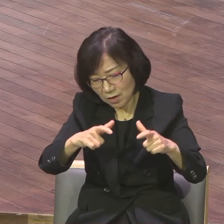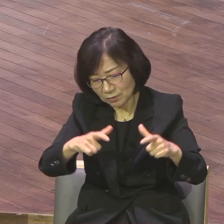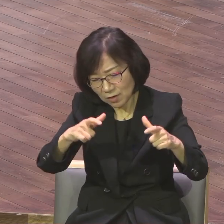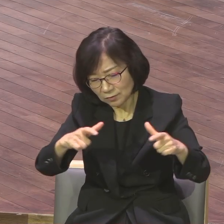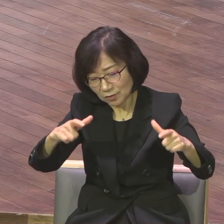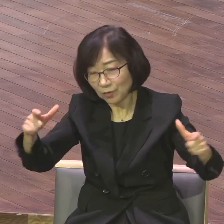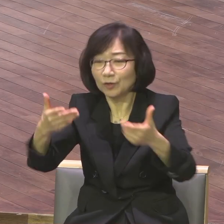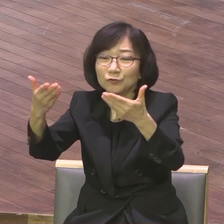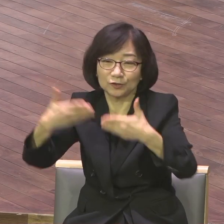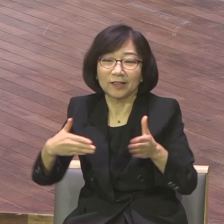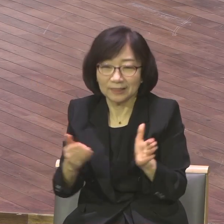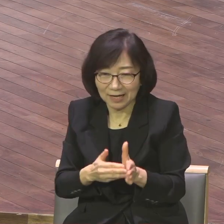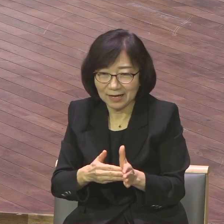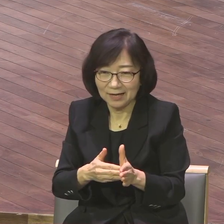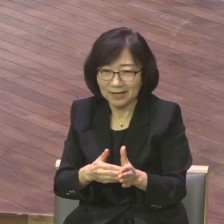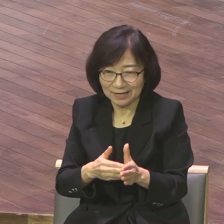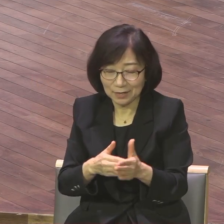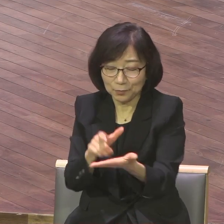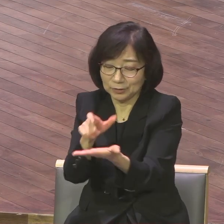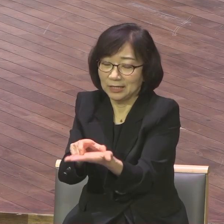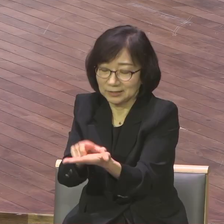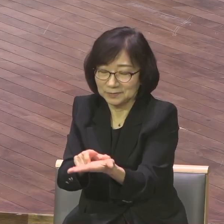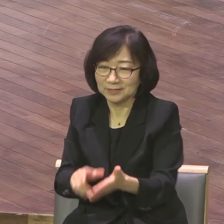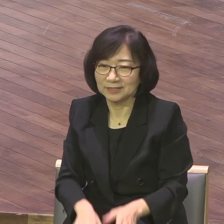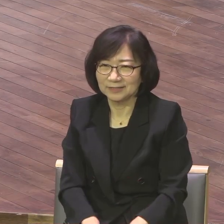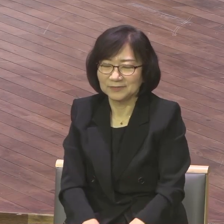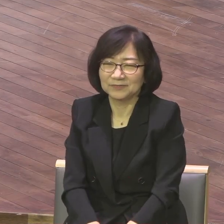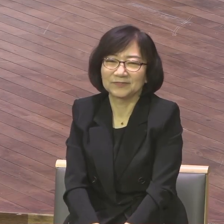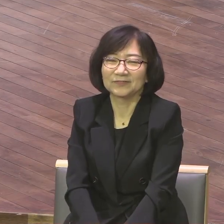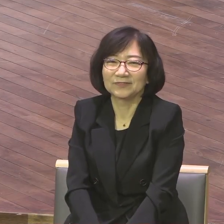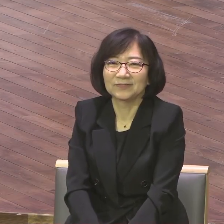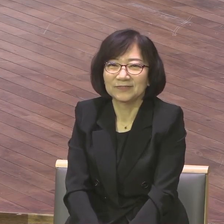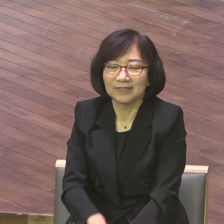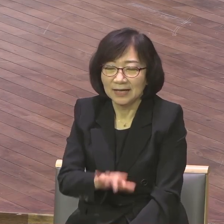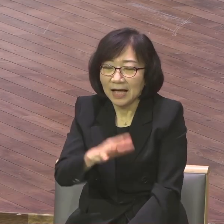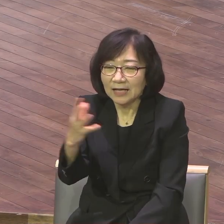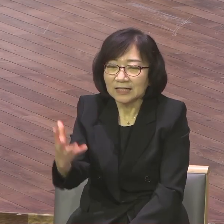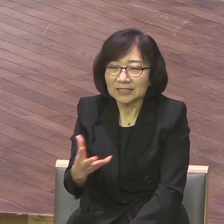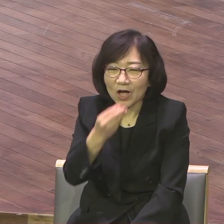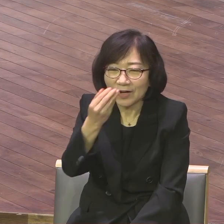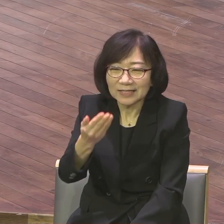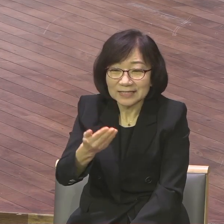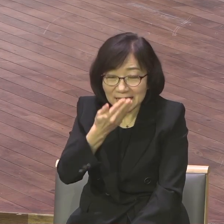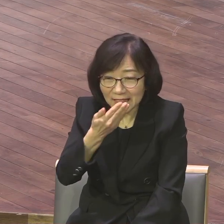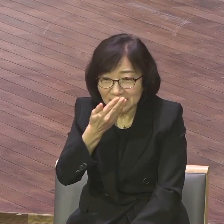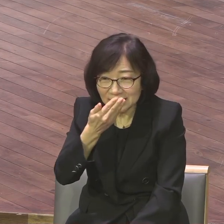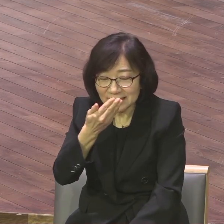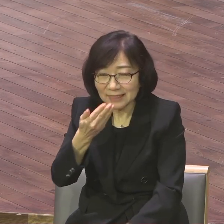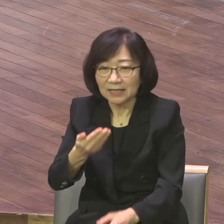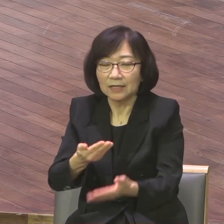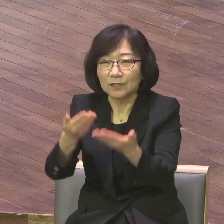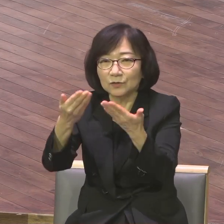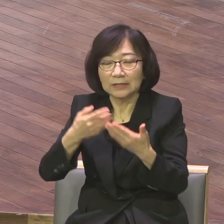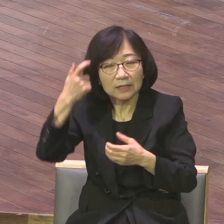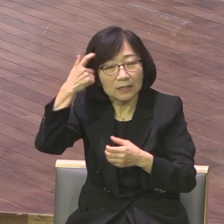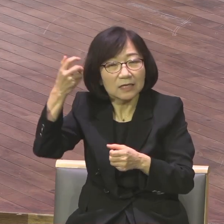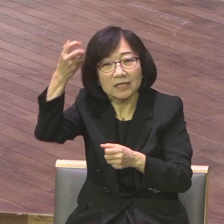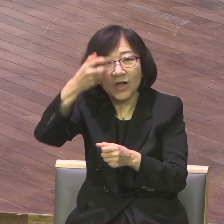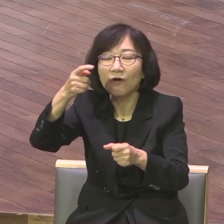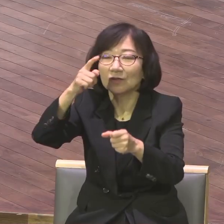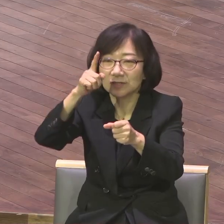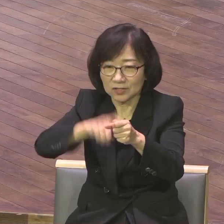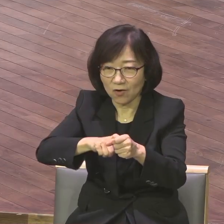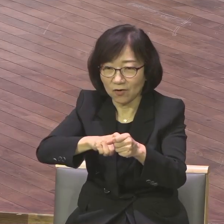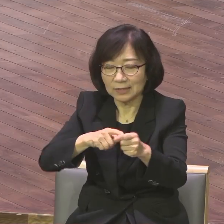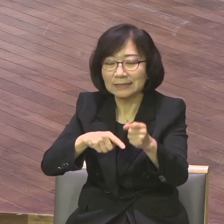하시더라. 이 말씀 속에서 성찬이 주는 영적 의미가 다 담겨져